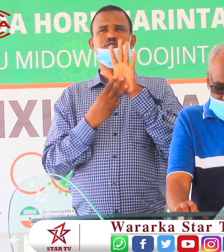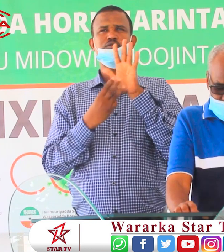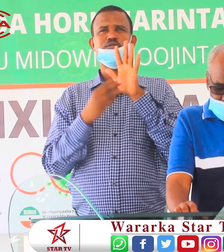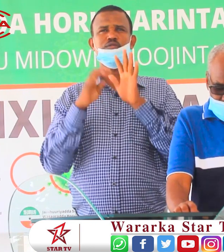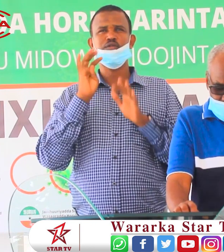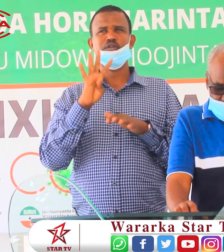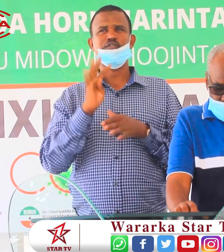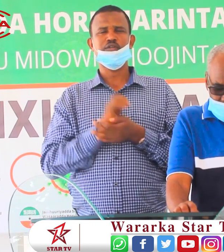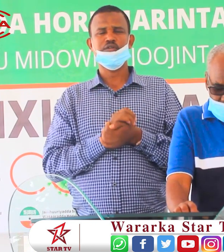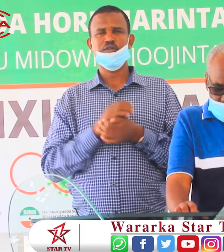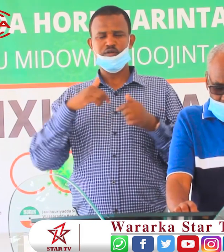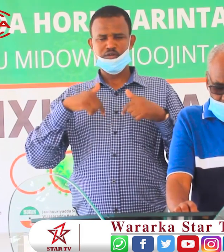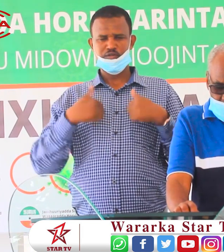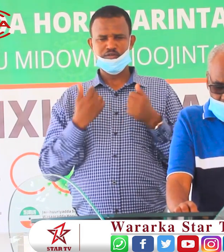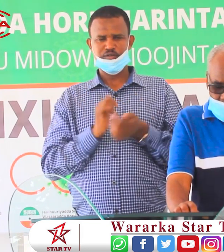qof